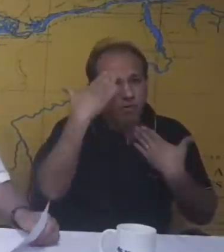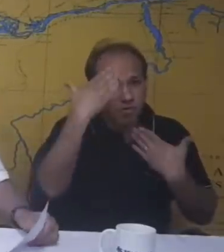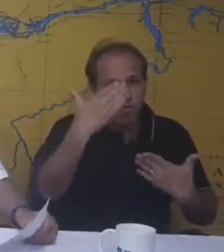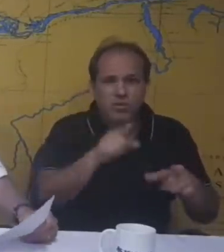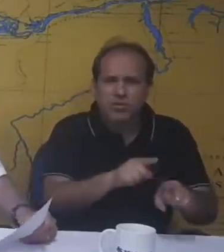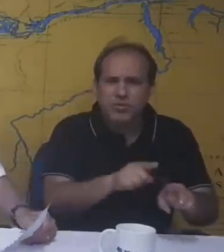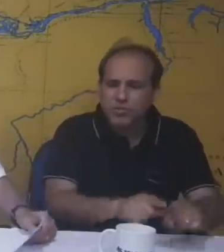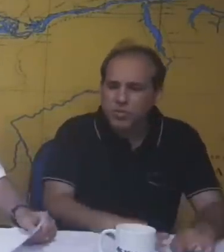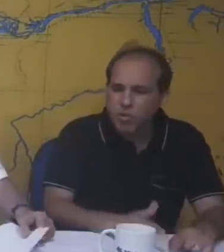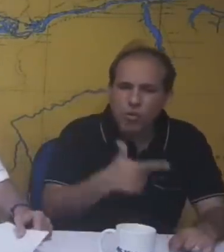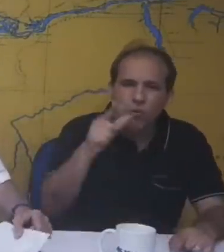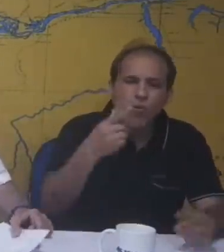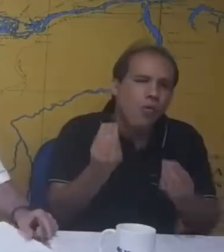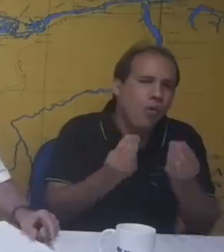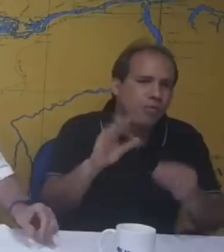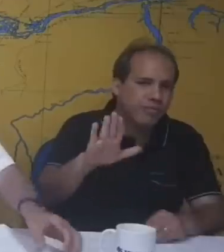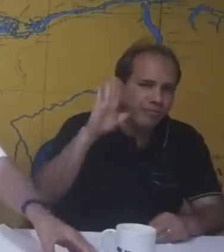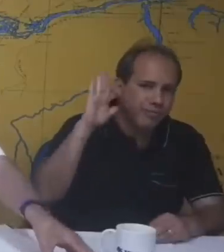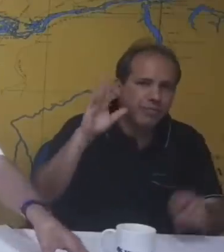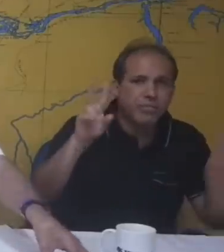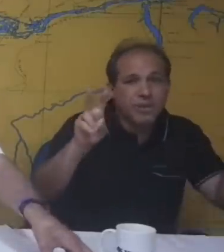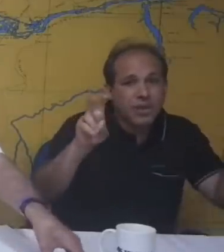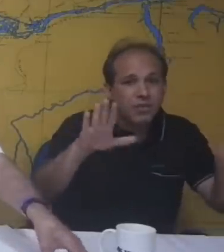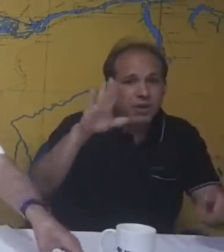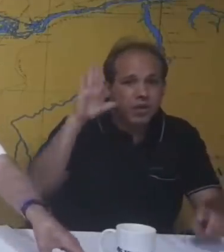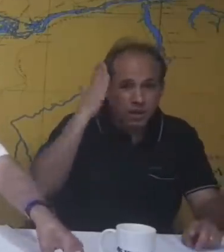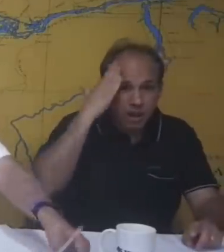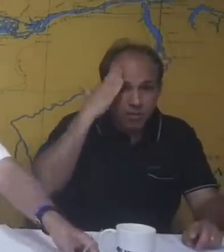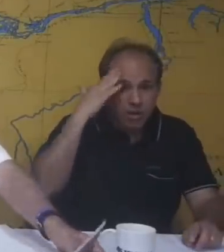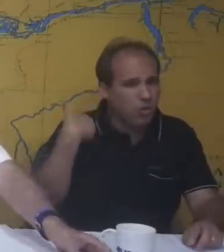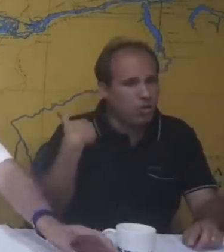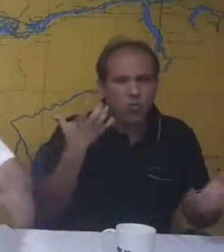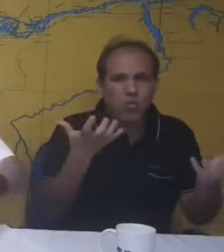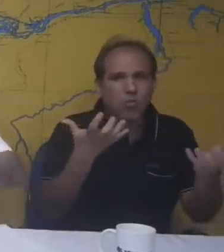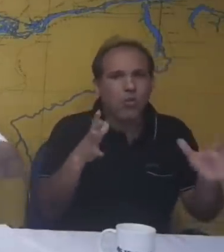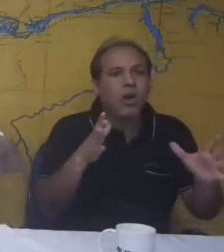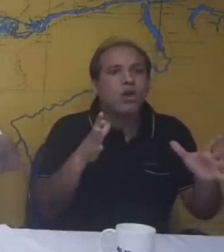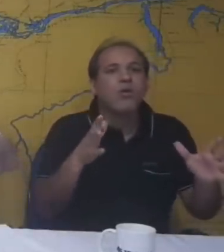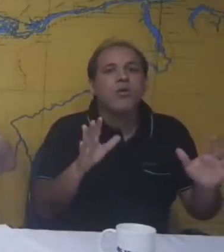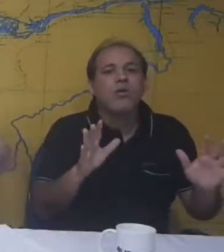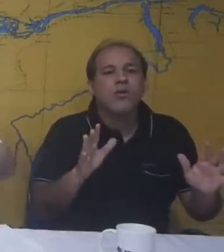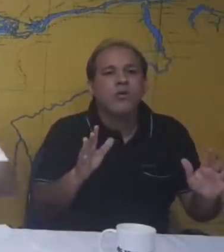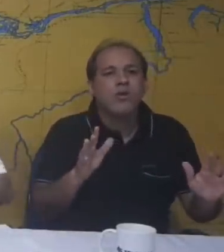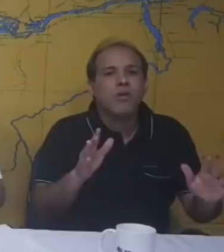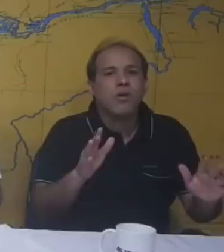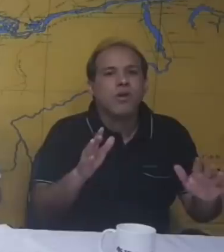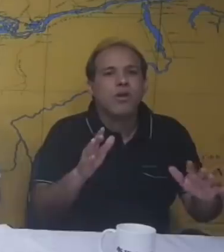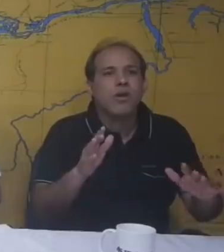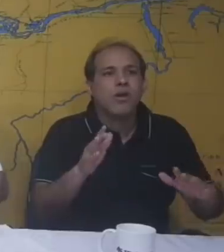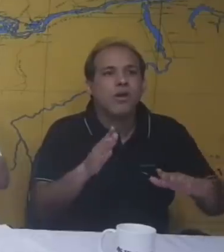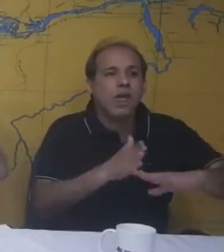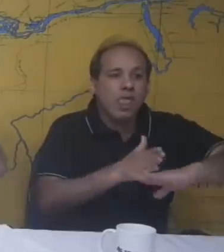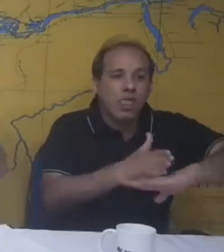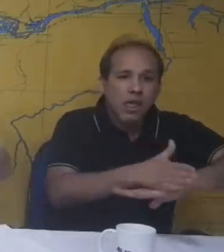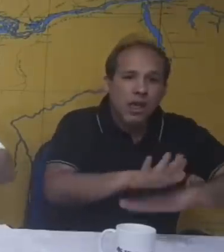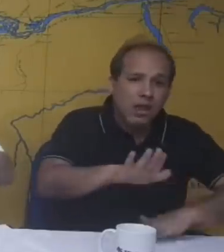Bem, questão de candidaturas, né? É, como eu falei, não pretendo entrar em candidatura para a Prefeitura do